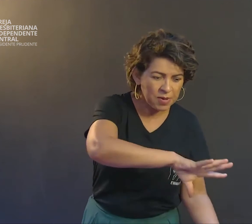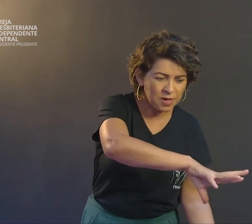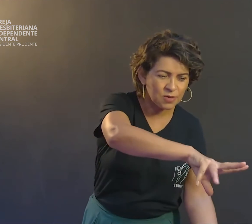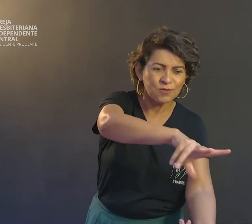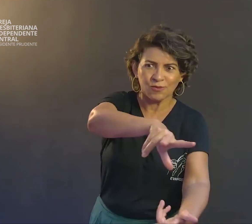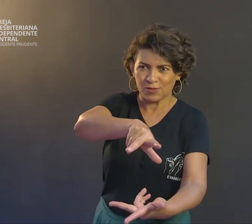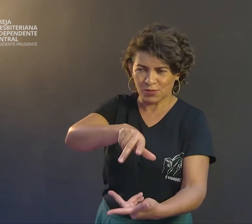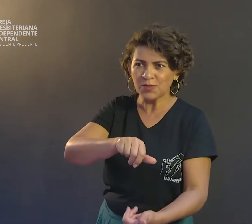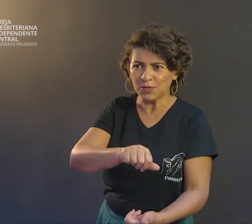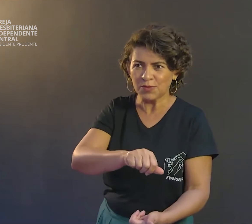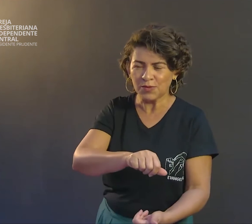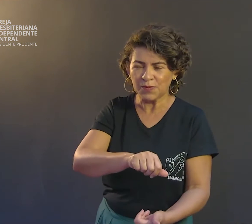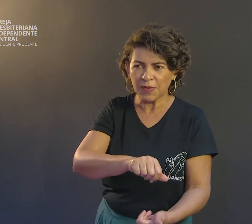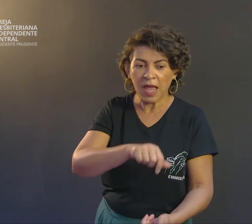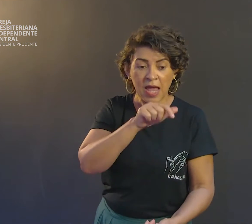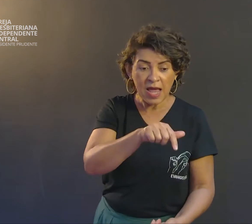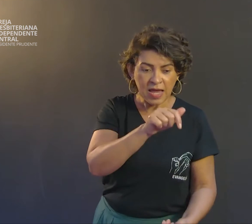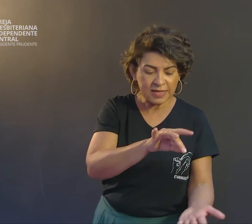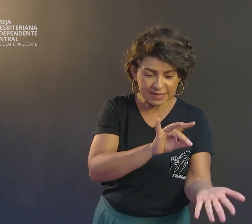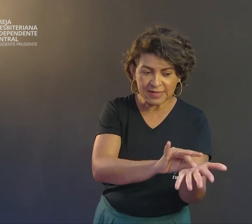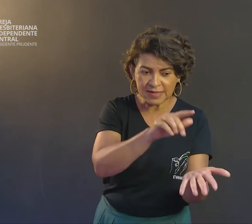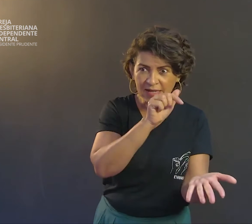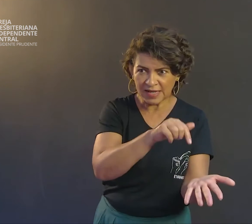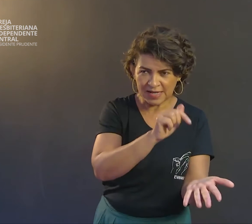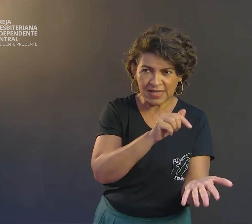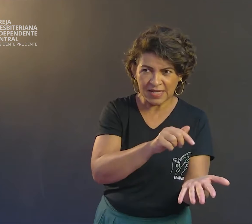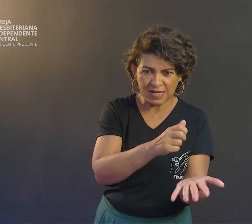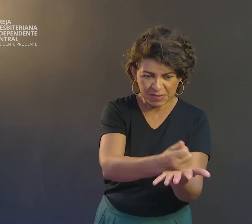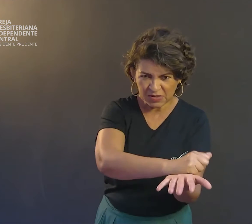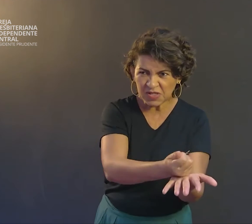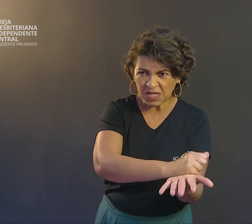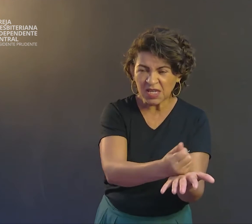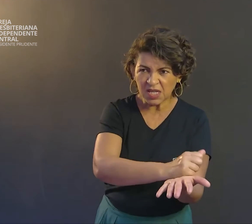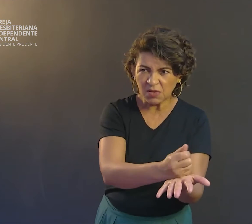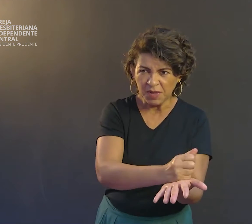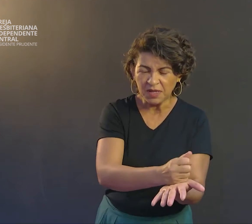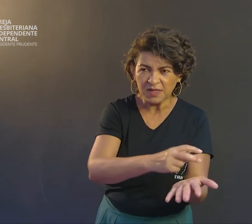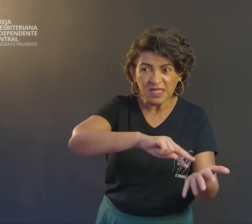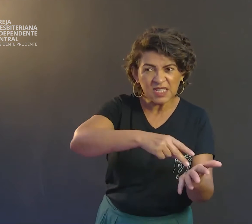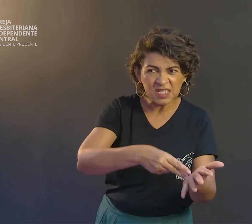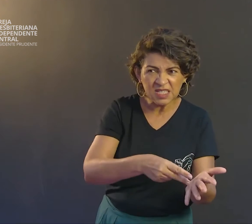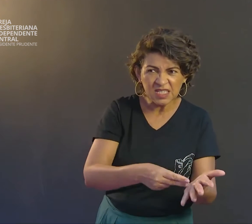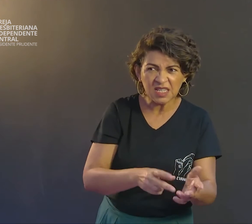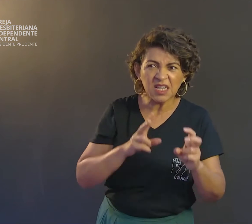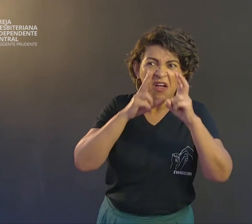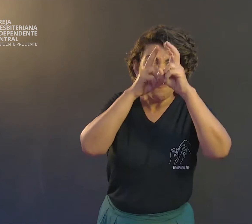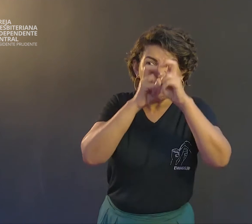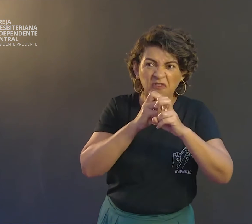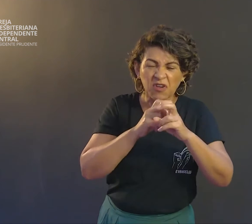Estes dominadores nada mais são do que forças demoníacas que controlam,